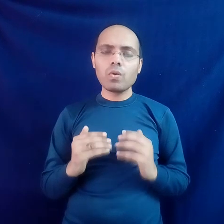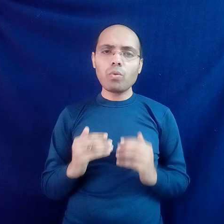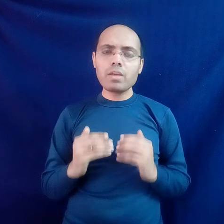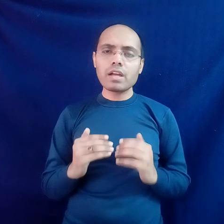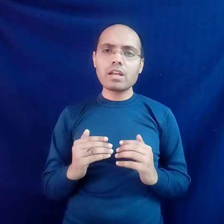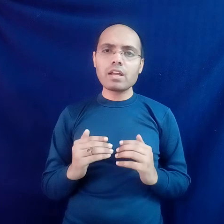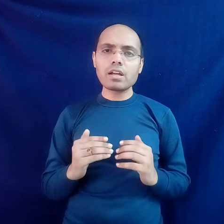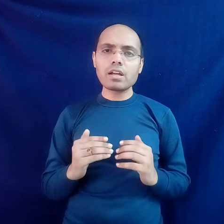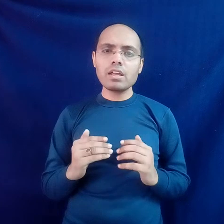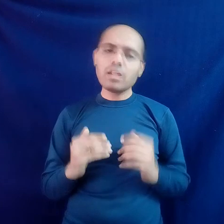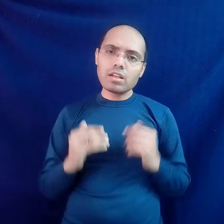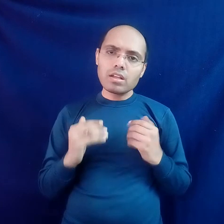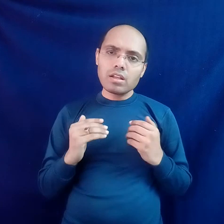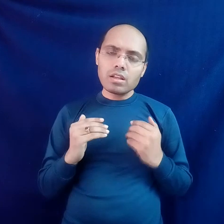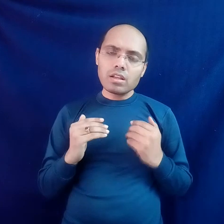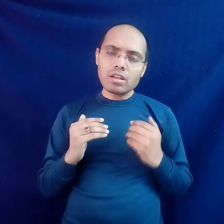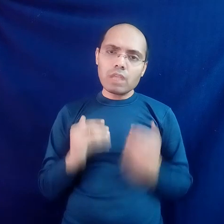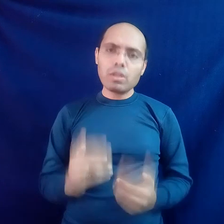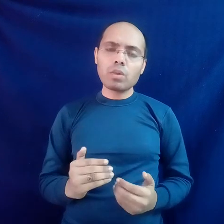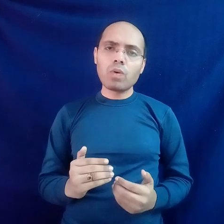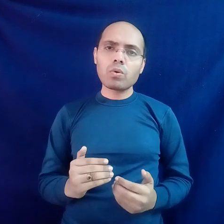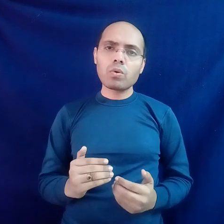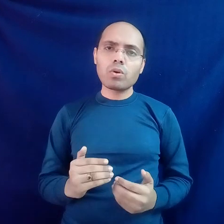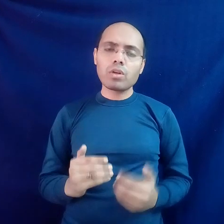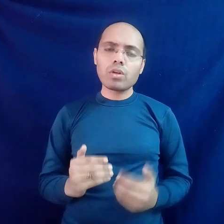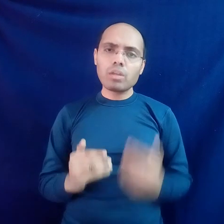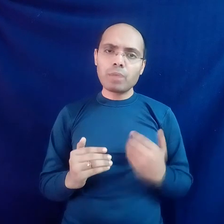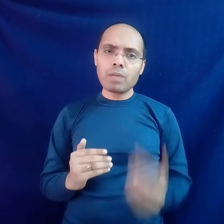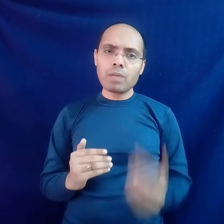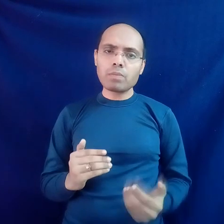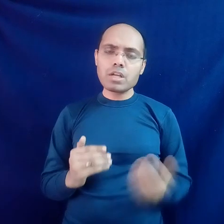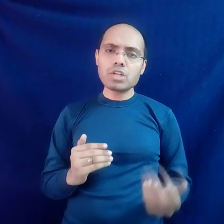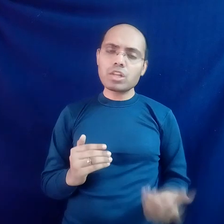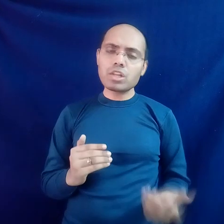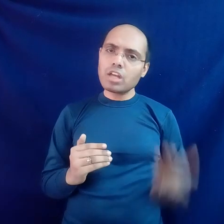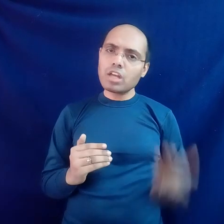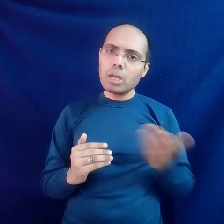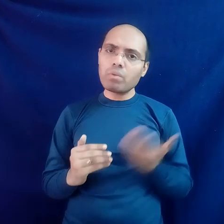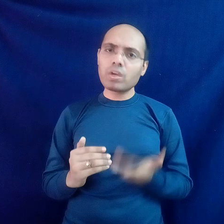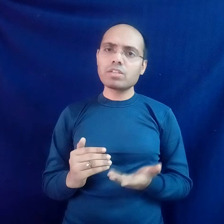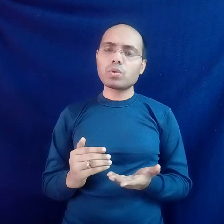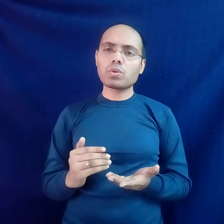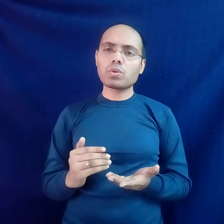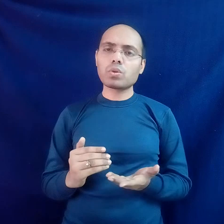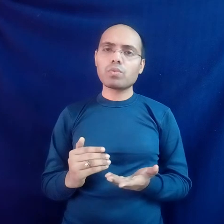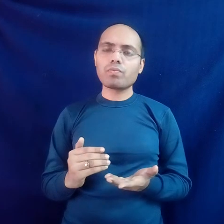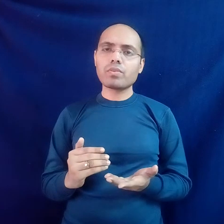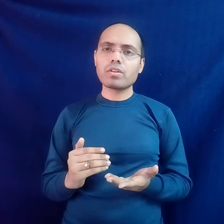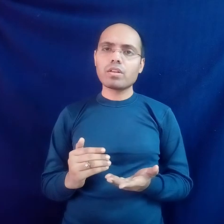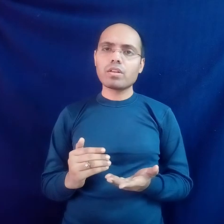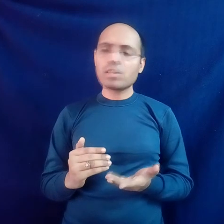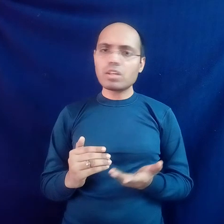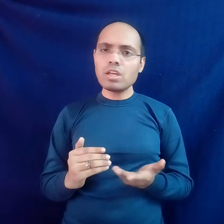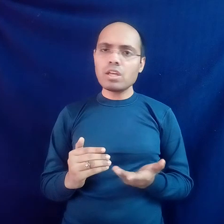वो भी कहीं ना कहीं देवी देवताओं को या परमात्मा की शक्ति का ही प्रयोग करते हैं दोस्तों। नथिंग